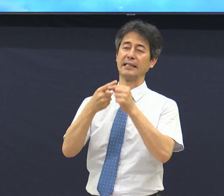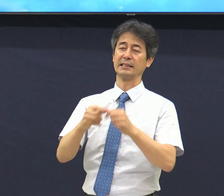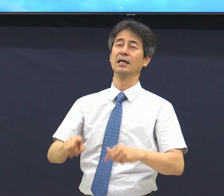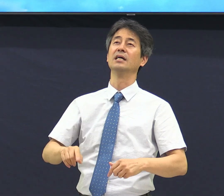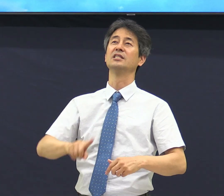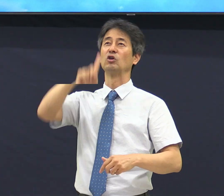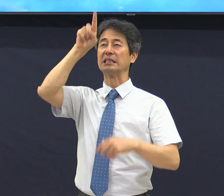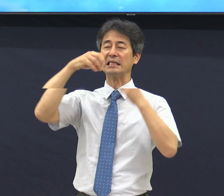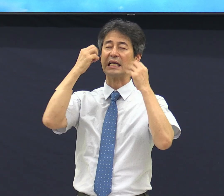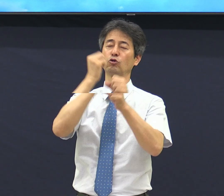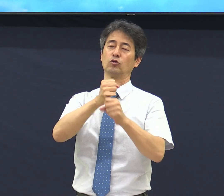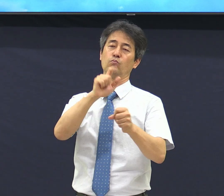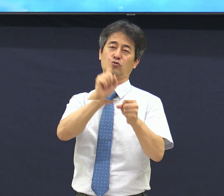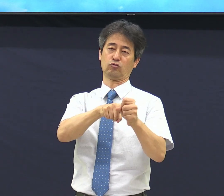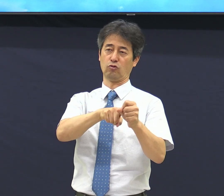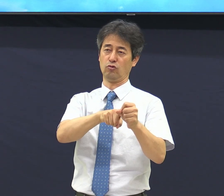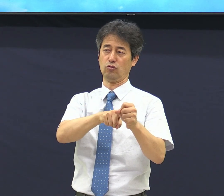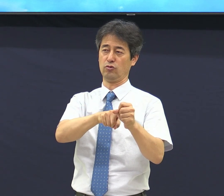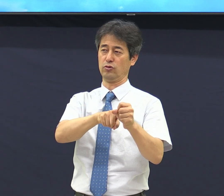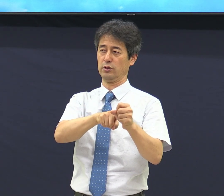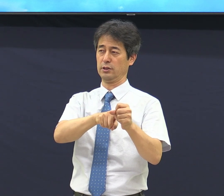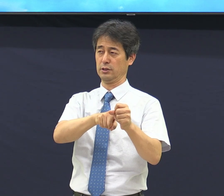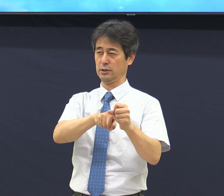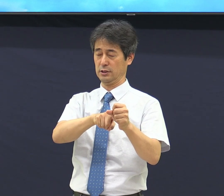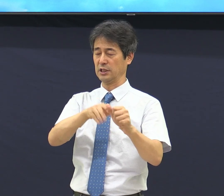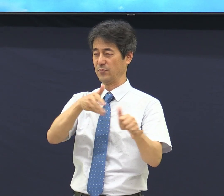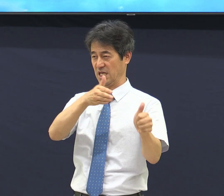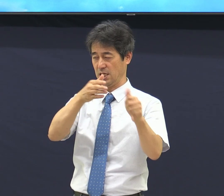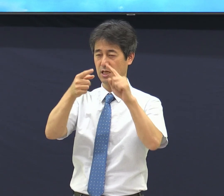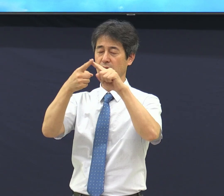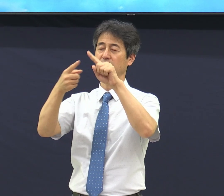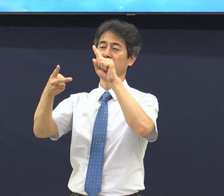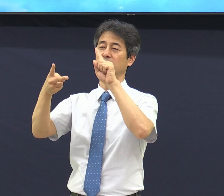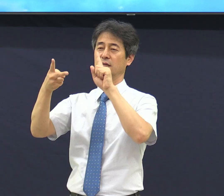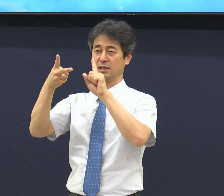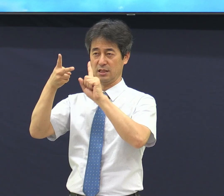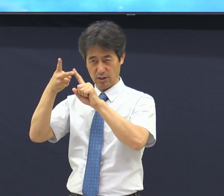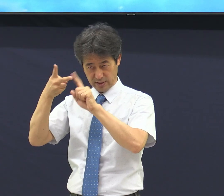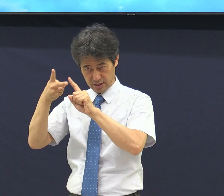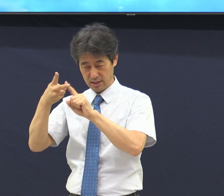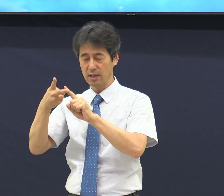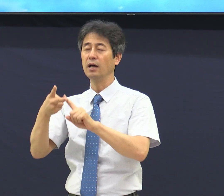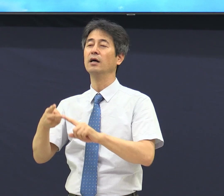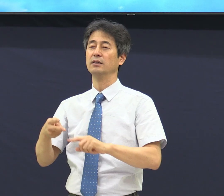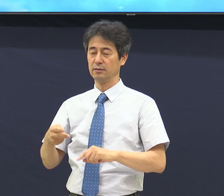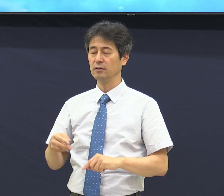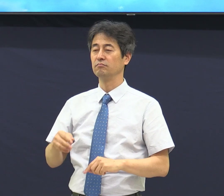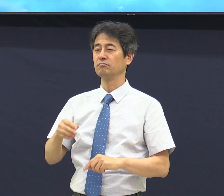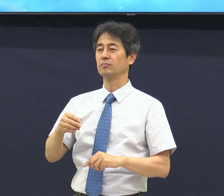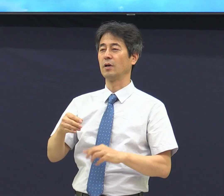것이죠. 천지 창조를 목적으로 한 섭리가 있었고,